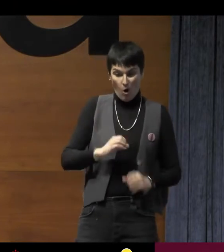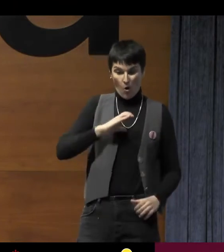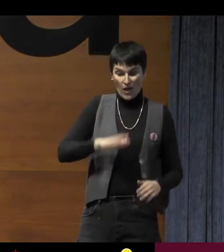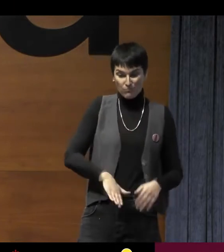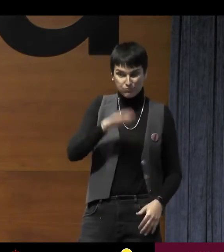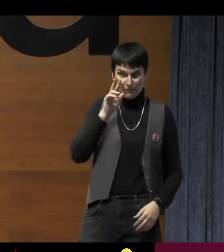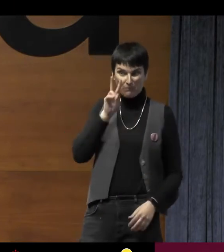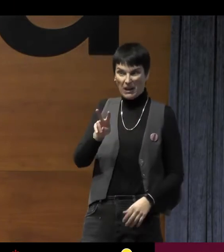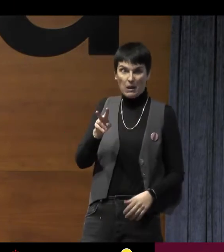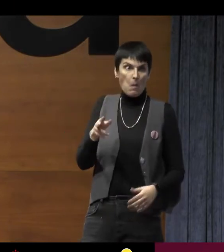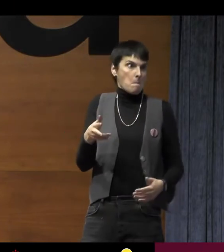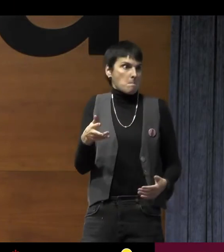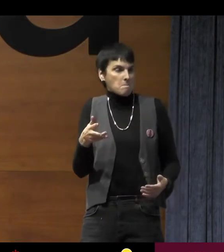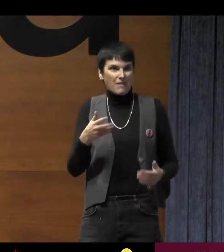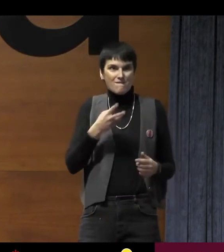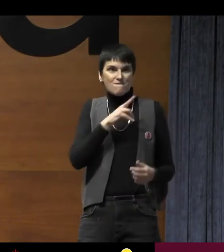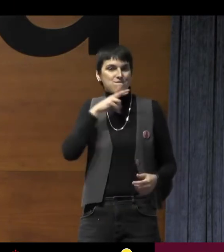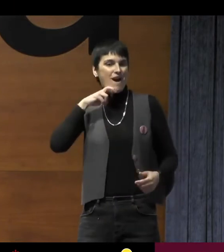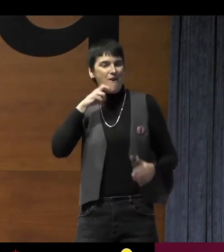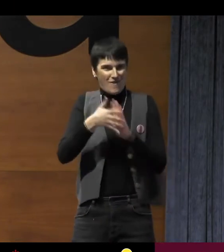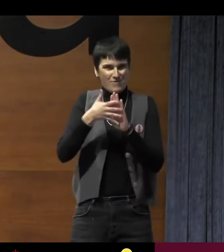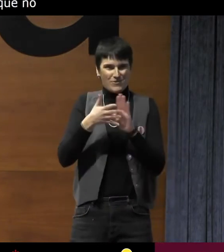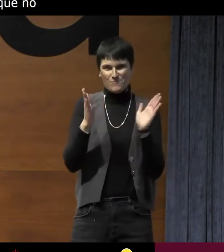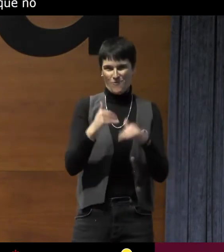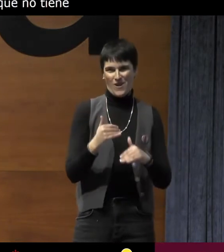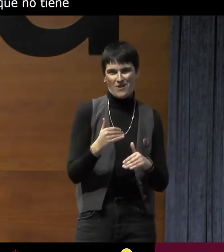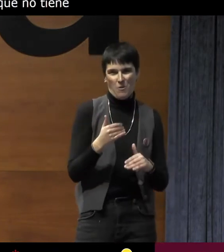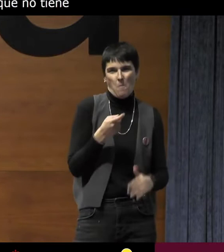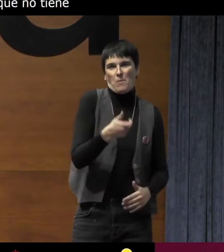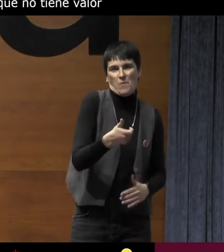una lengua que no tiene valor o que no está